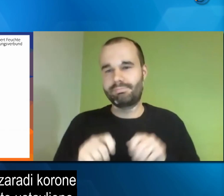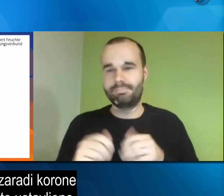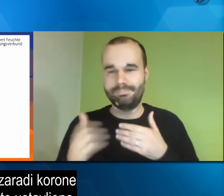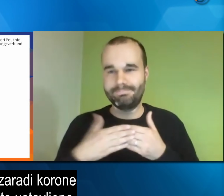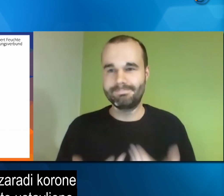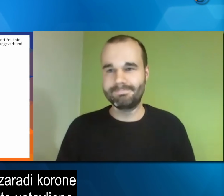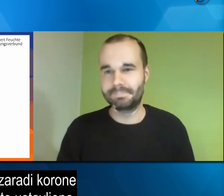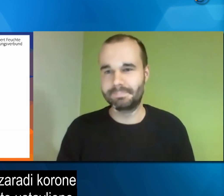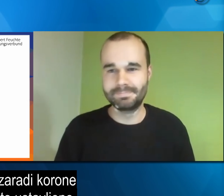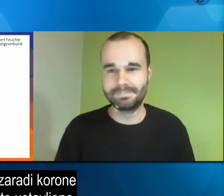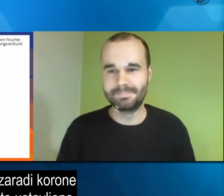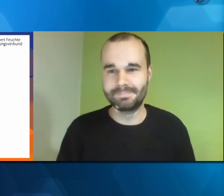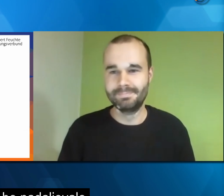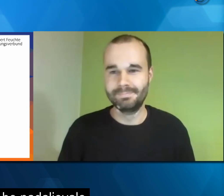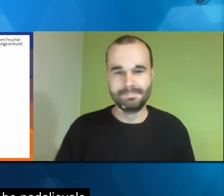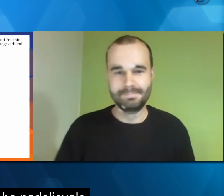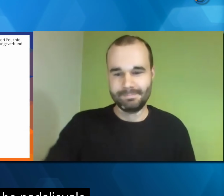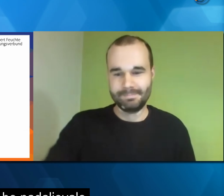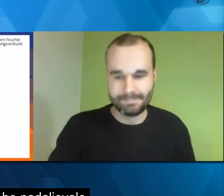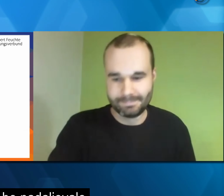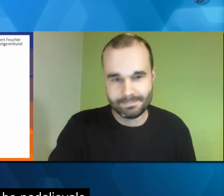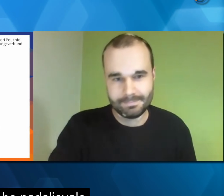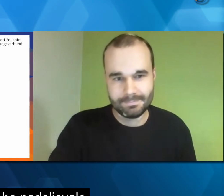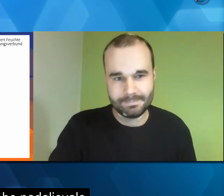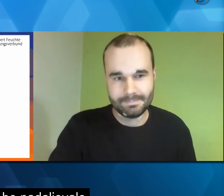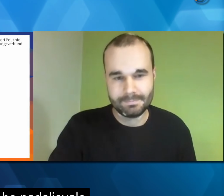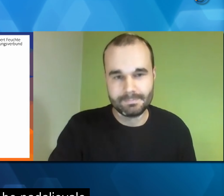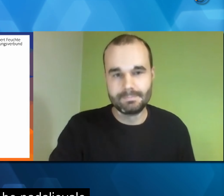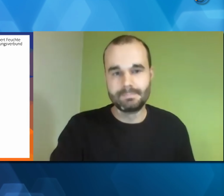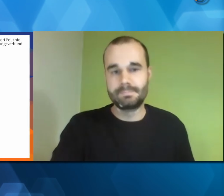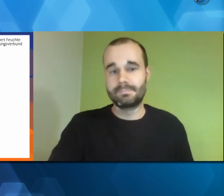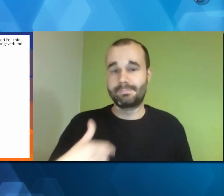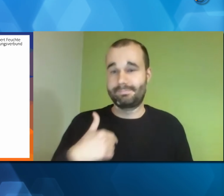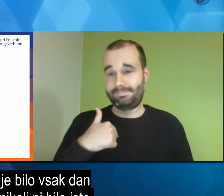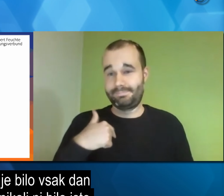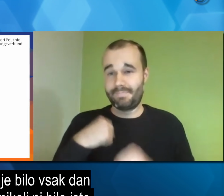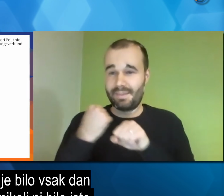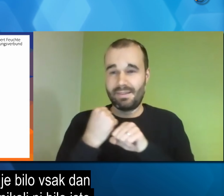je seveda to ustavljeno, ampak se bo nadaljevalo.